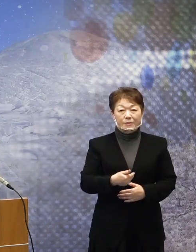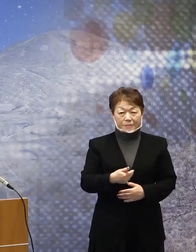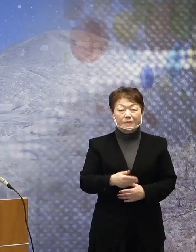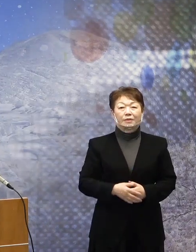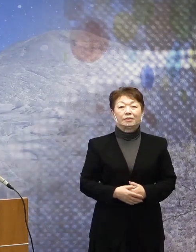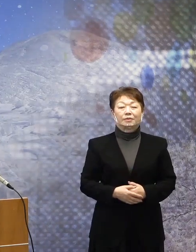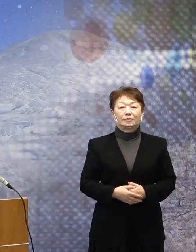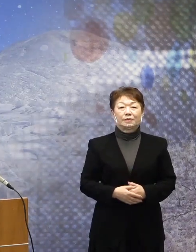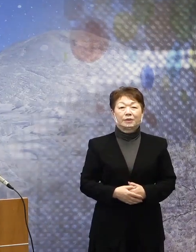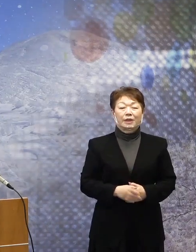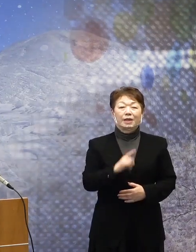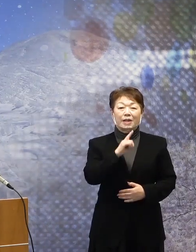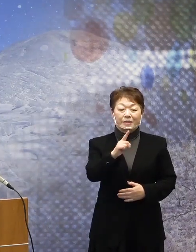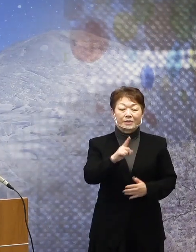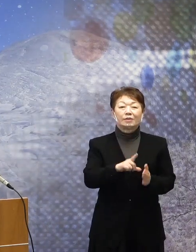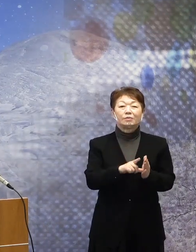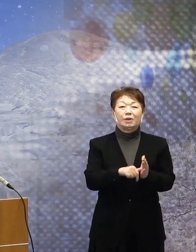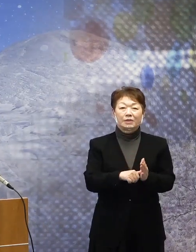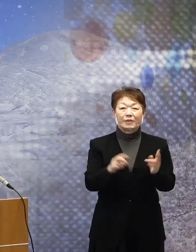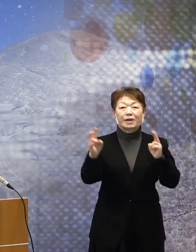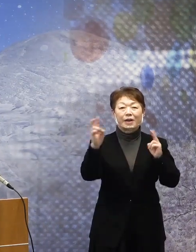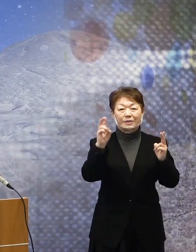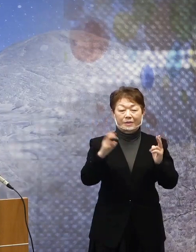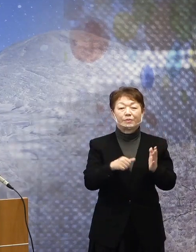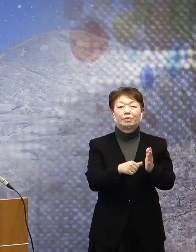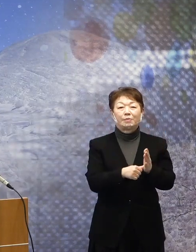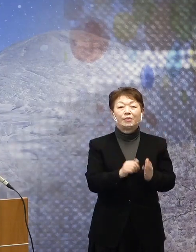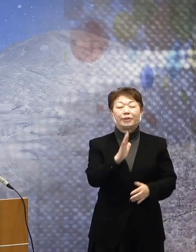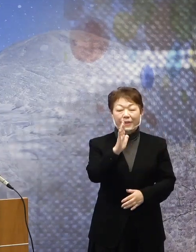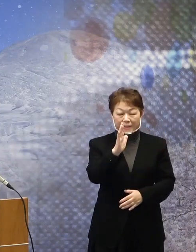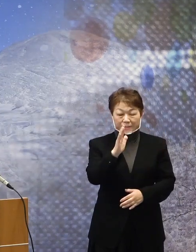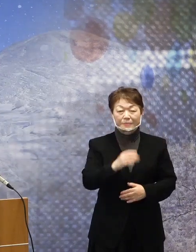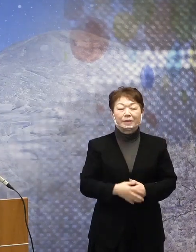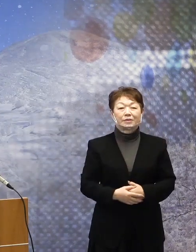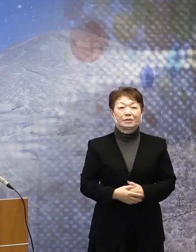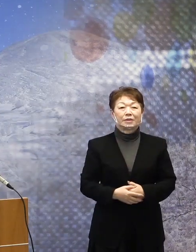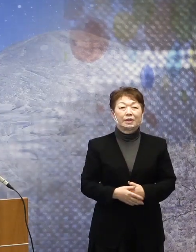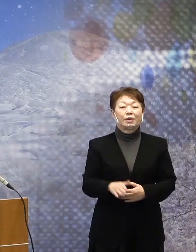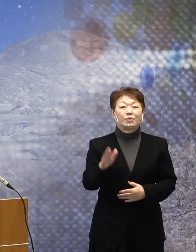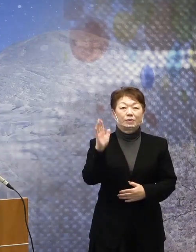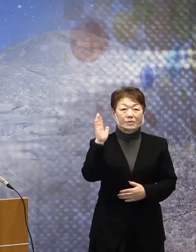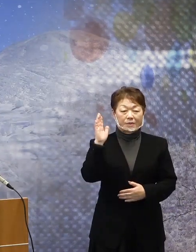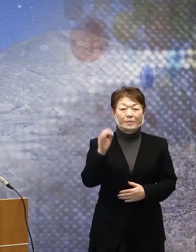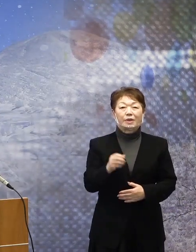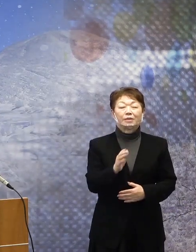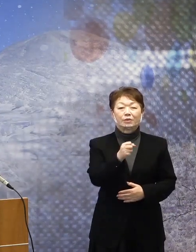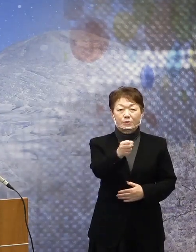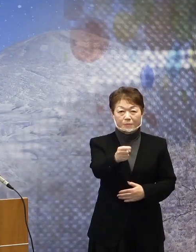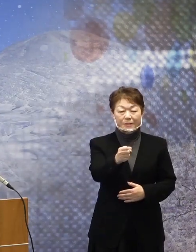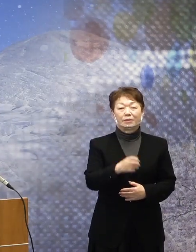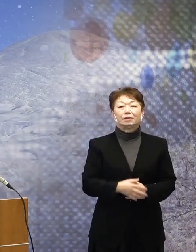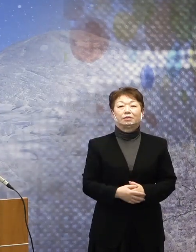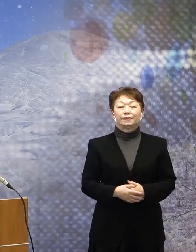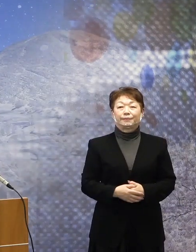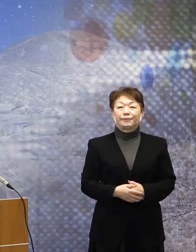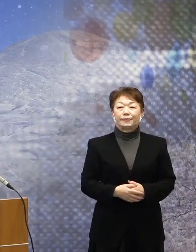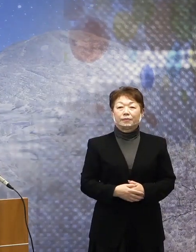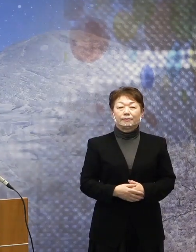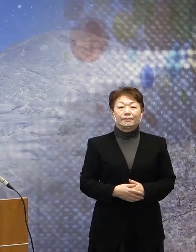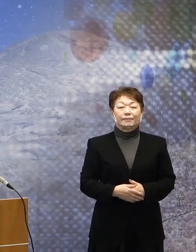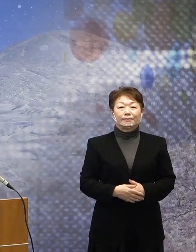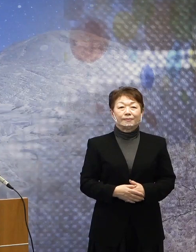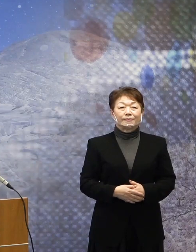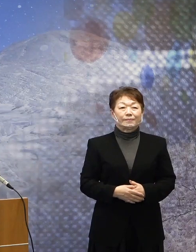いたします。ご発言にあたりましては社名とお名前をお願いいたします。ご挙手いただければマイクをお持ちいたします。